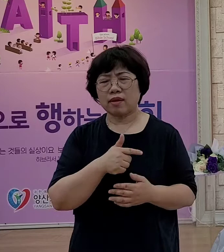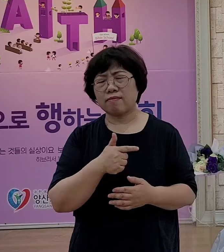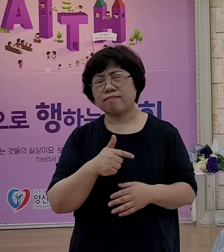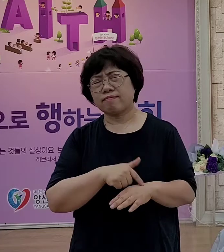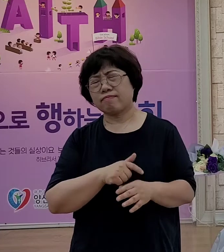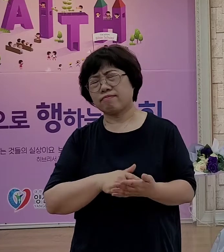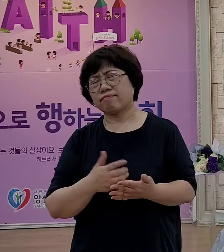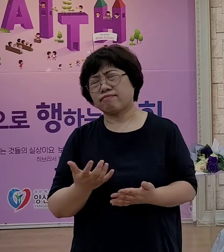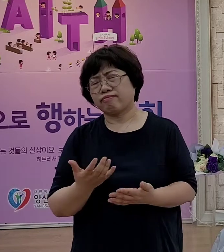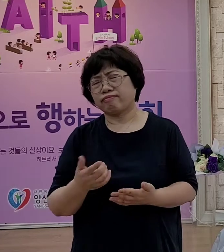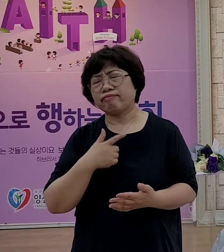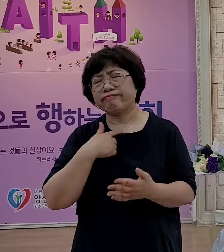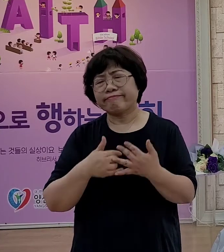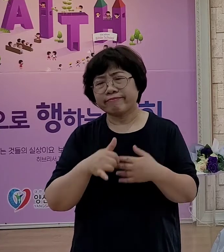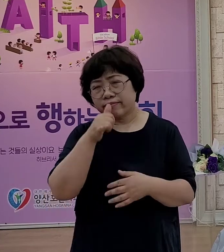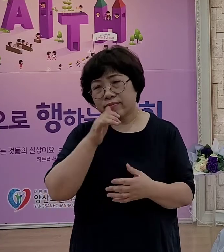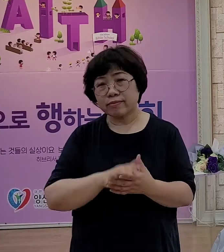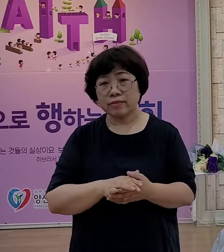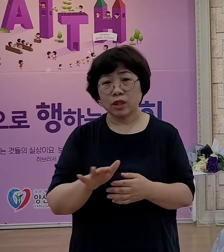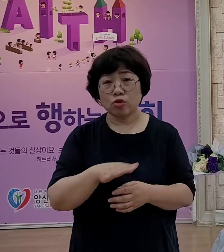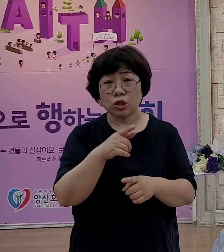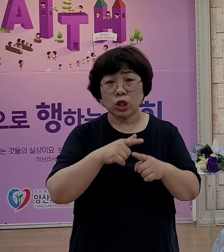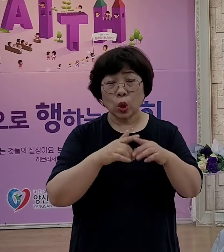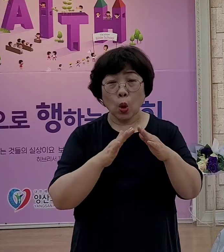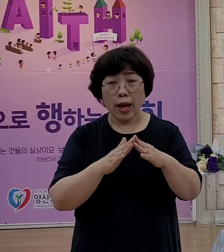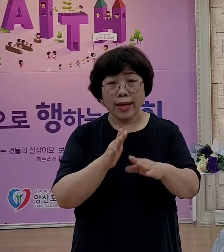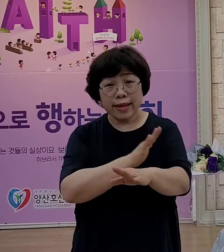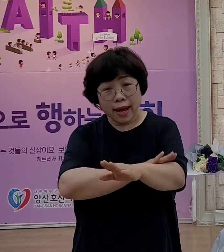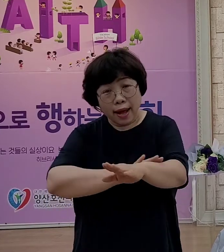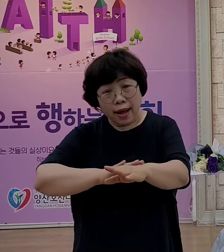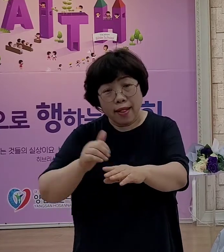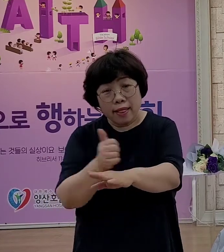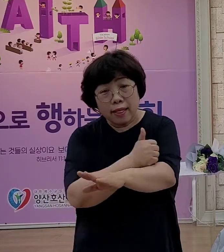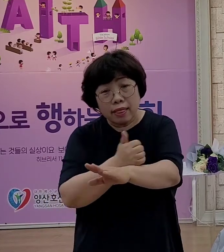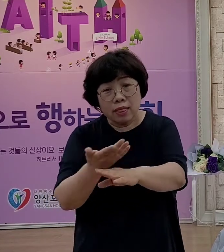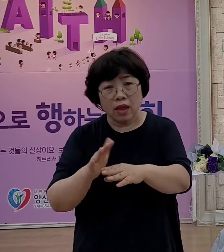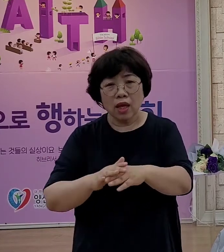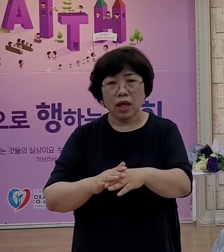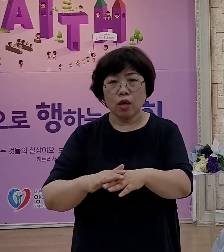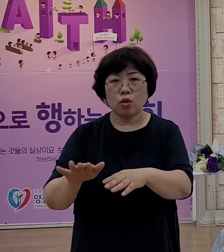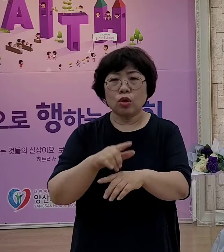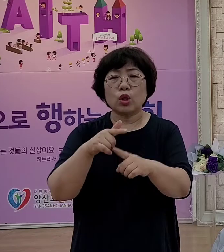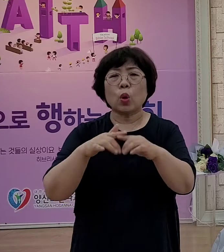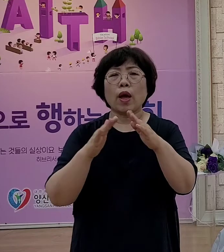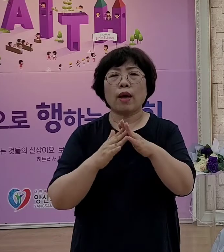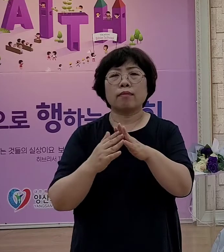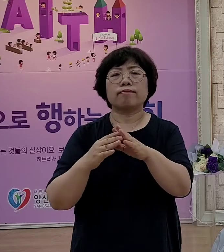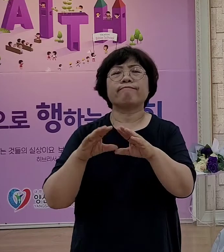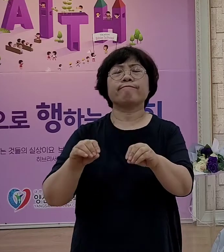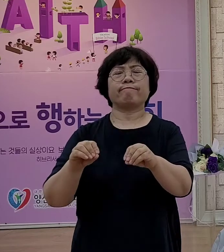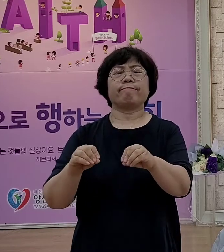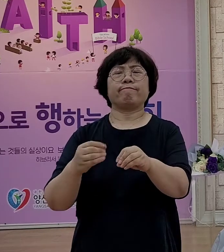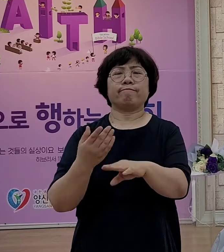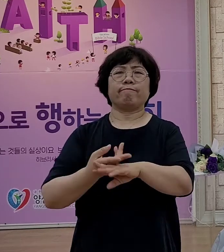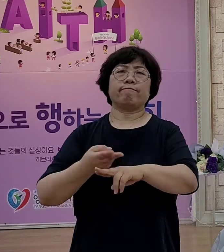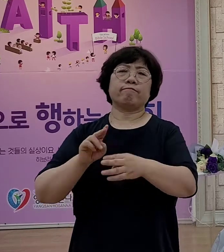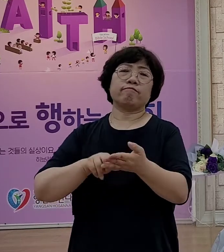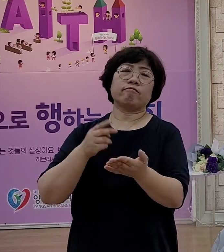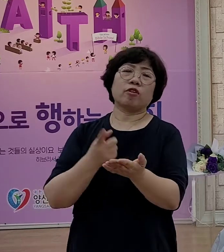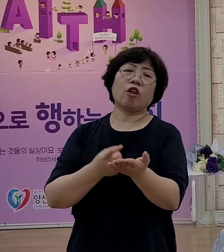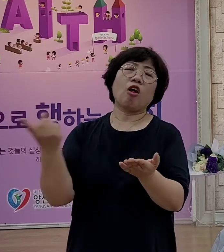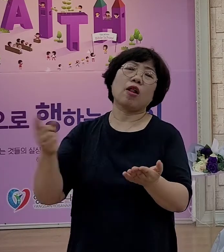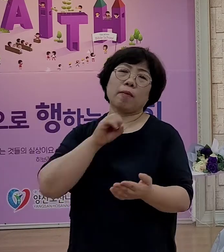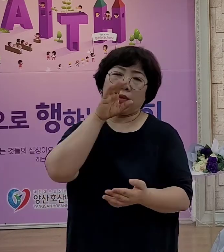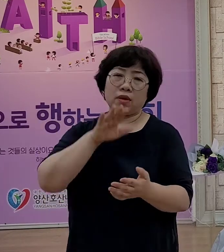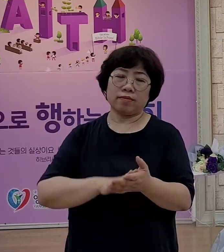일을 겪었습니다. 우리 교회 잘 다니는 한 집사님이 우리 교회 이제 안 나오겠대요. 그래, 저한테 말한 게